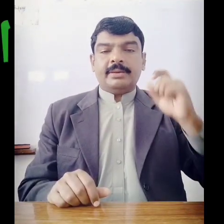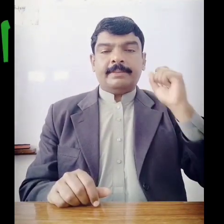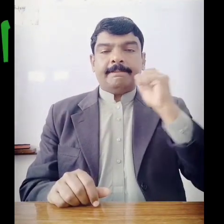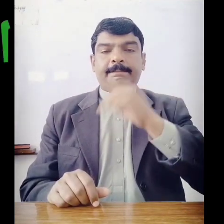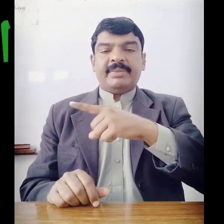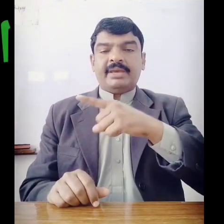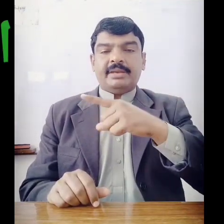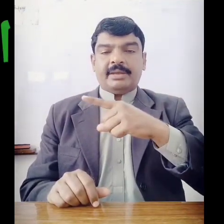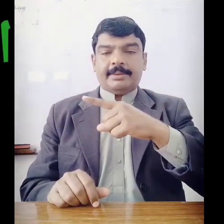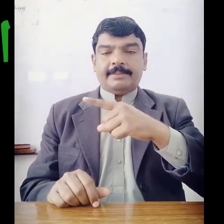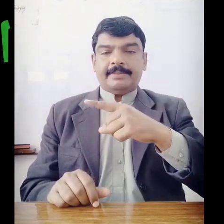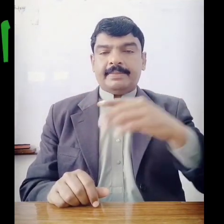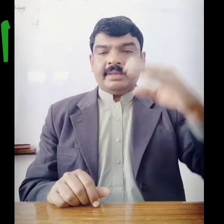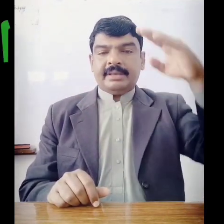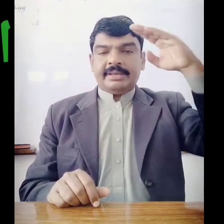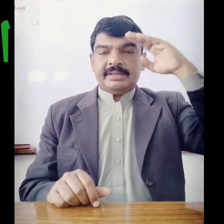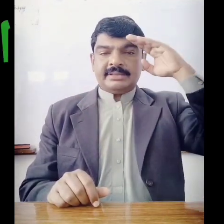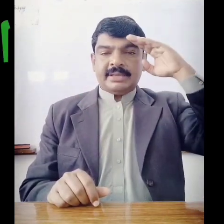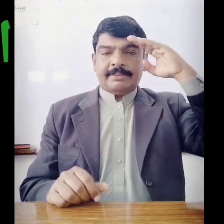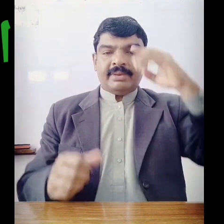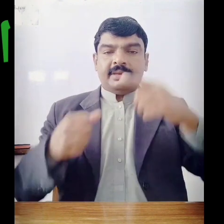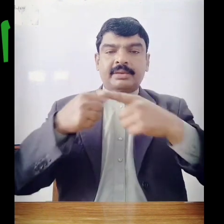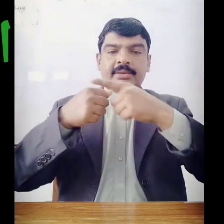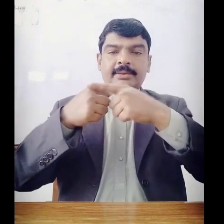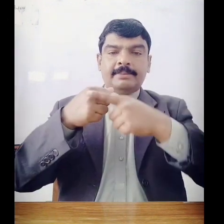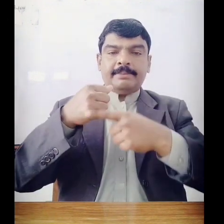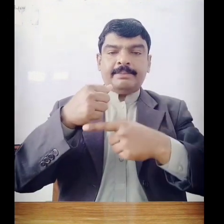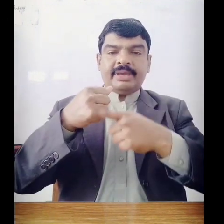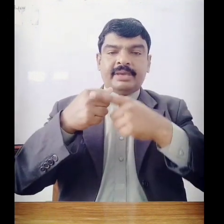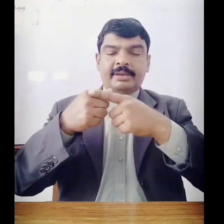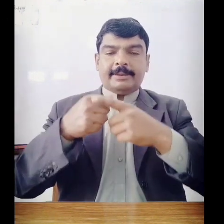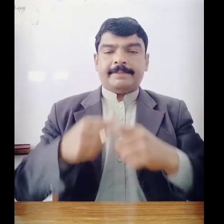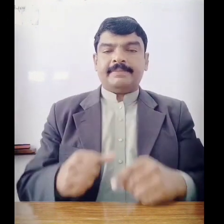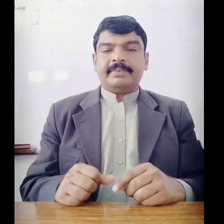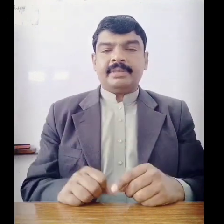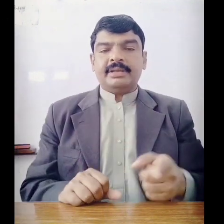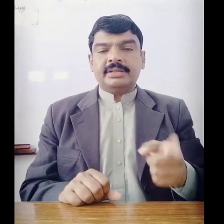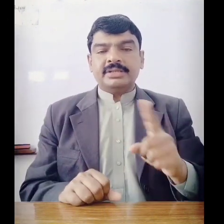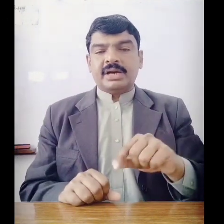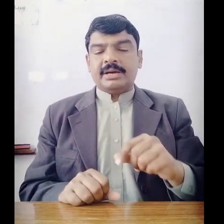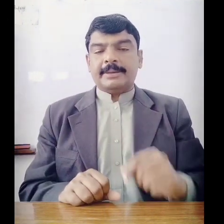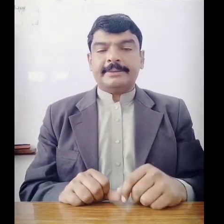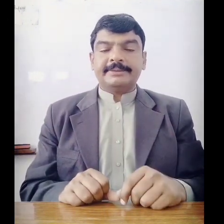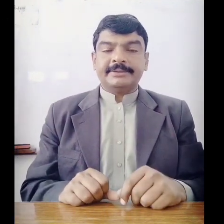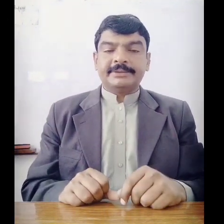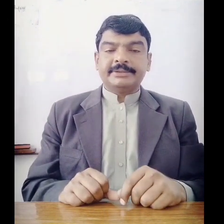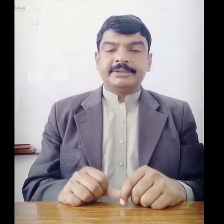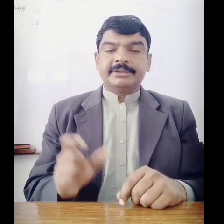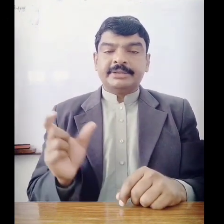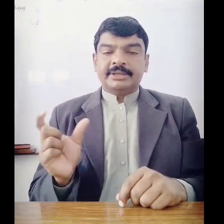इस्लामी महीने, इस्लामी महीने या